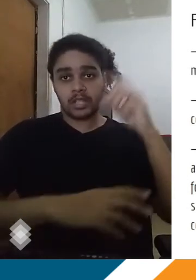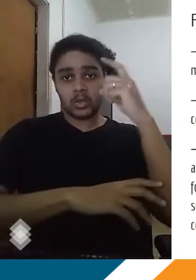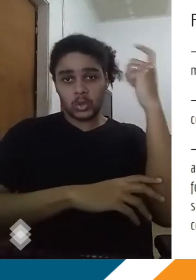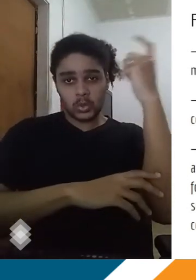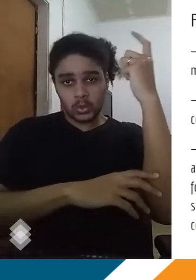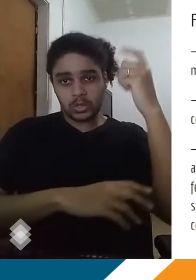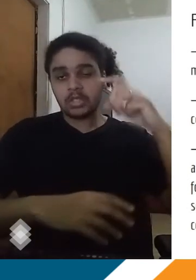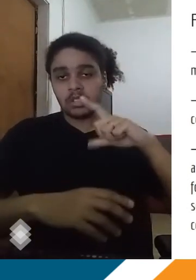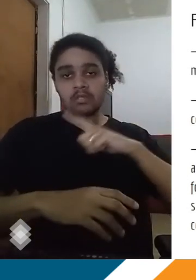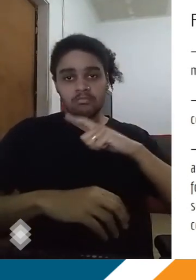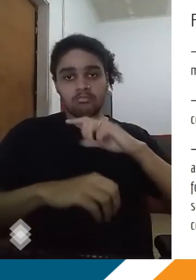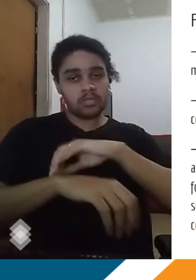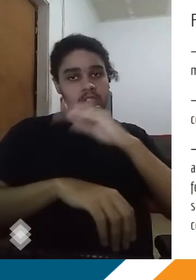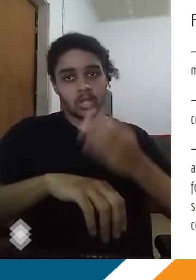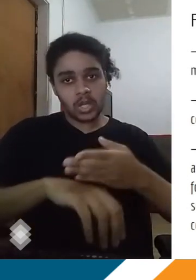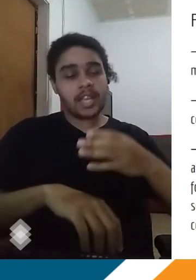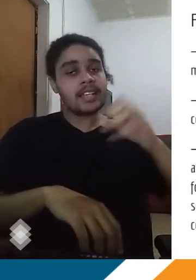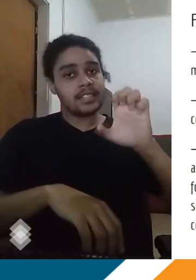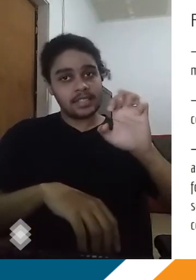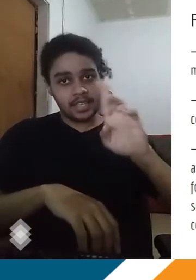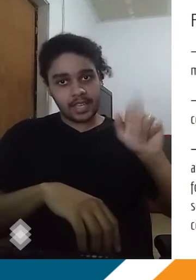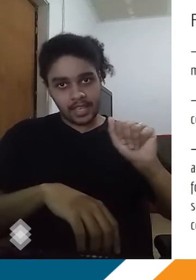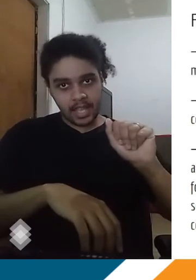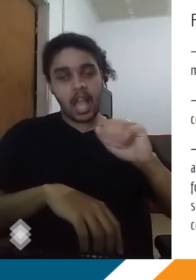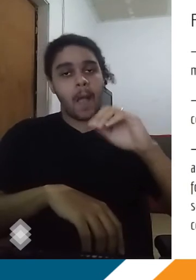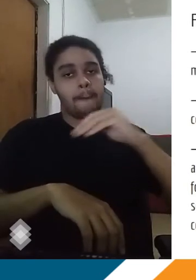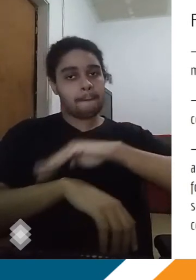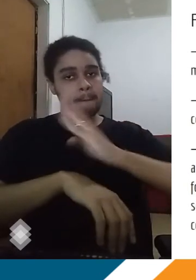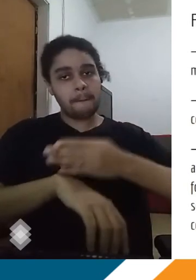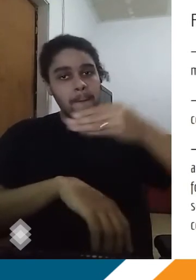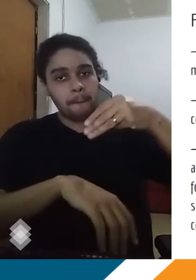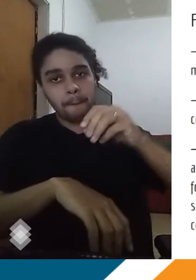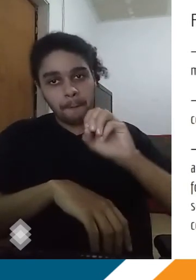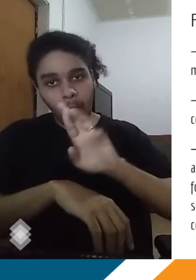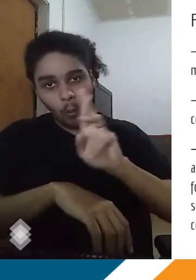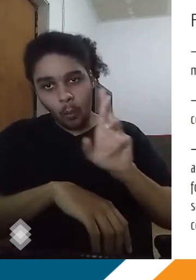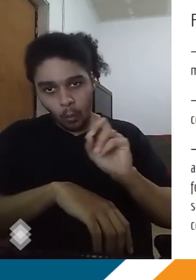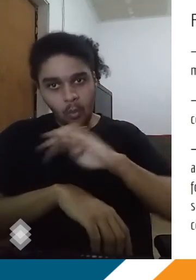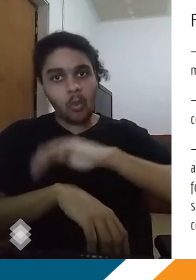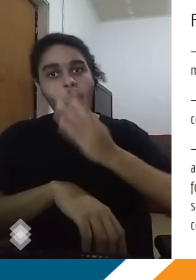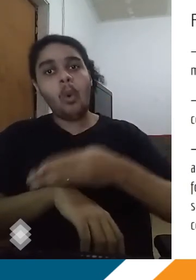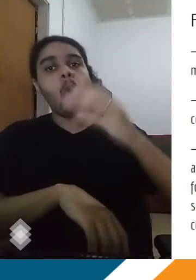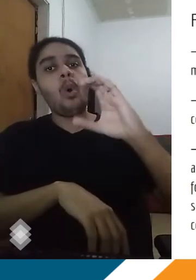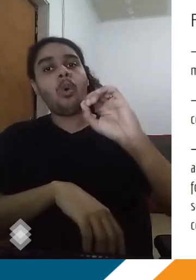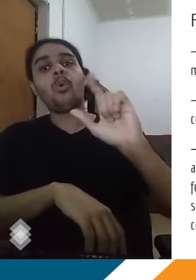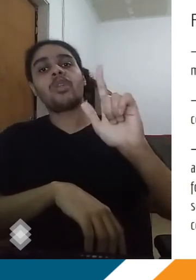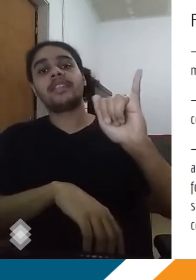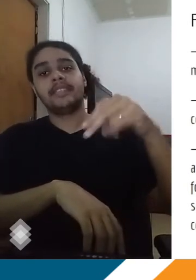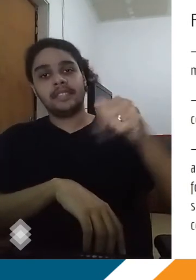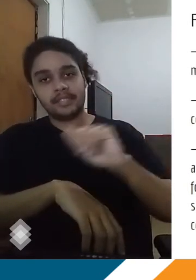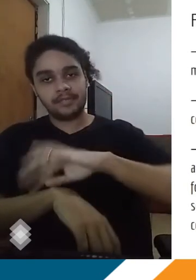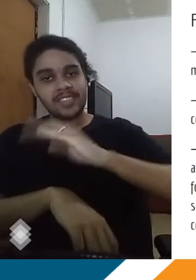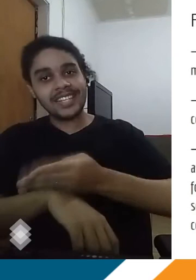altimetria, e que têm como unidades de relevo associadas as serras, os morros, as colinas, os